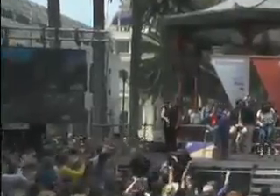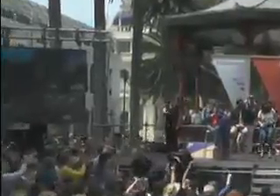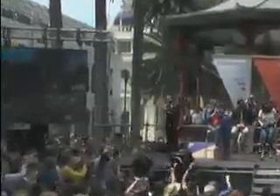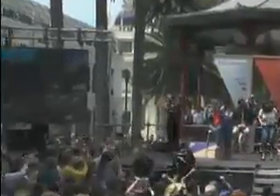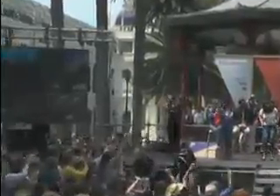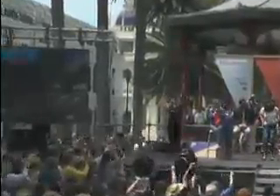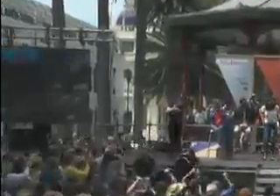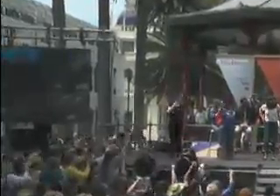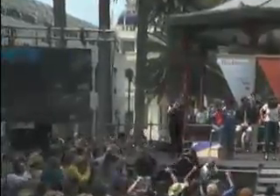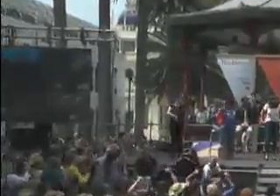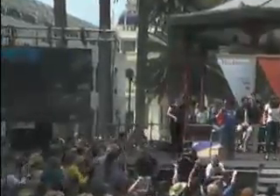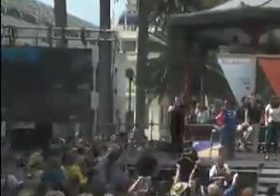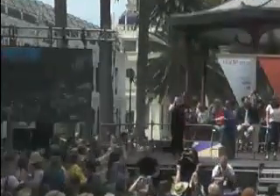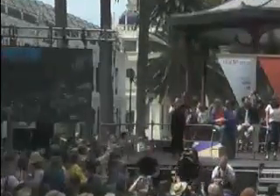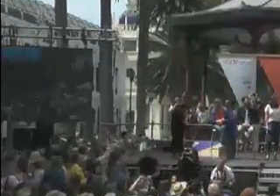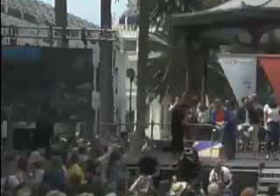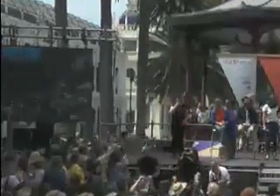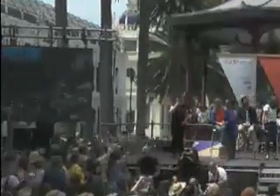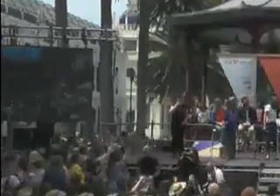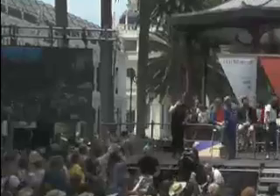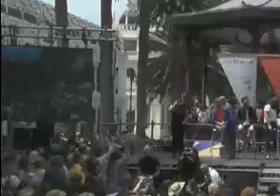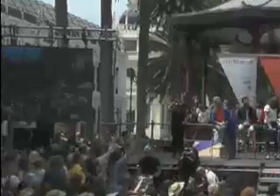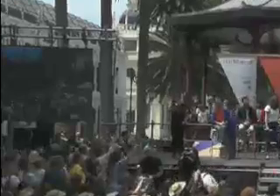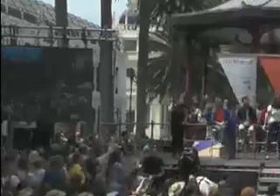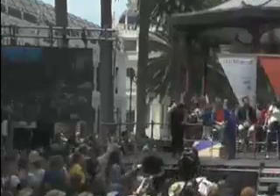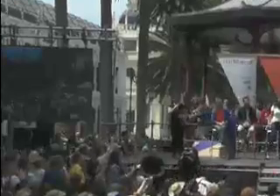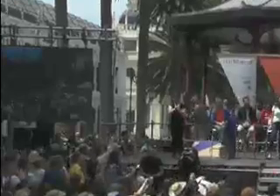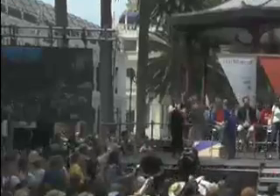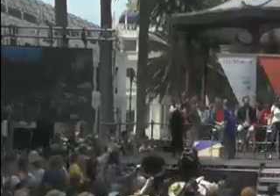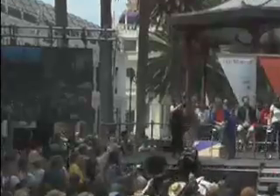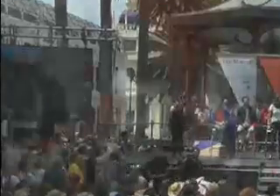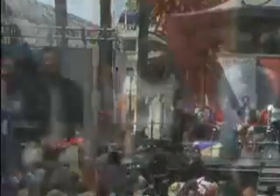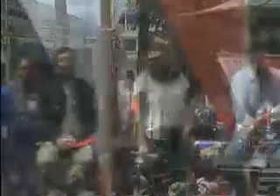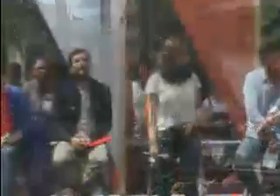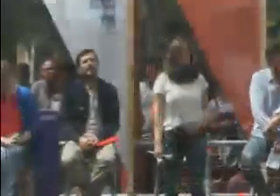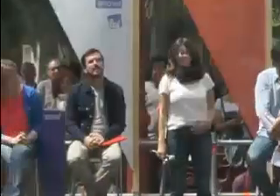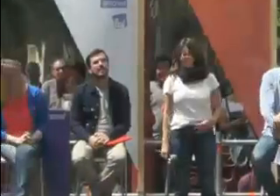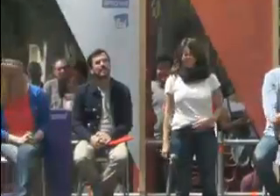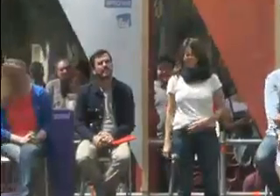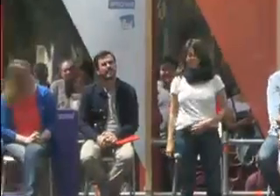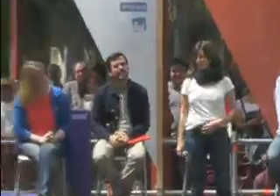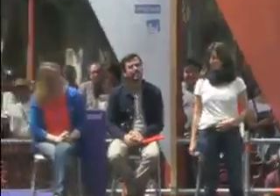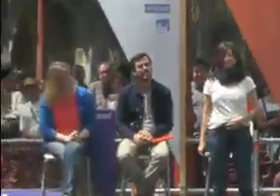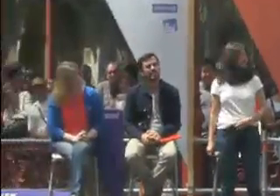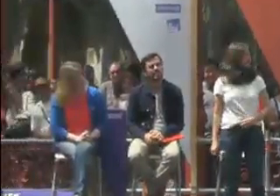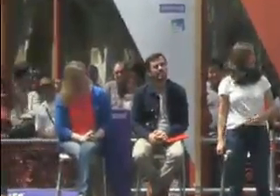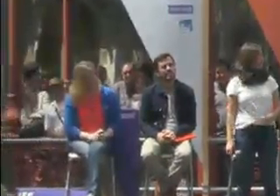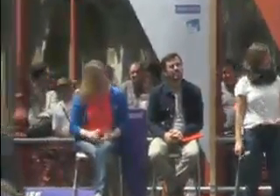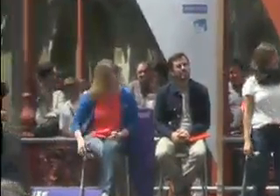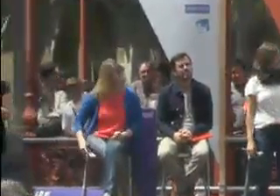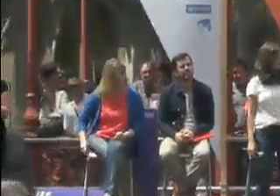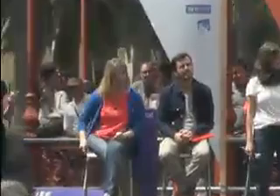y ahora, antes de dar paso a una mujer que yo quiero mucho, os voy a pedir una cosa. Os voy a dar una buena